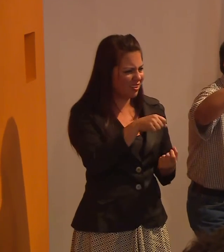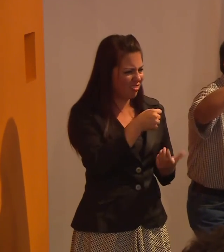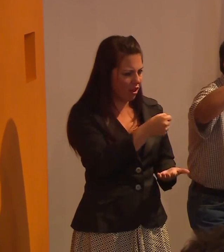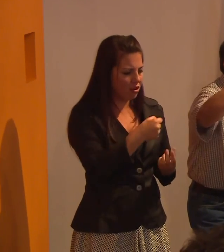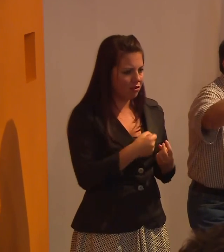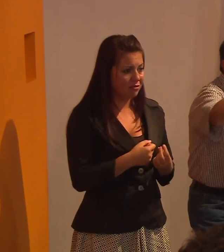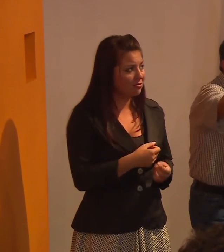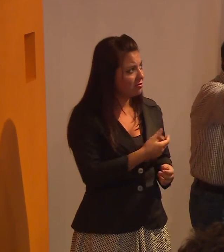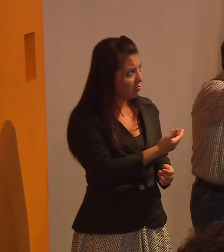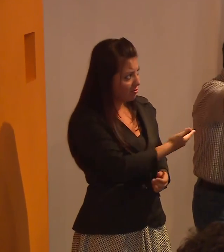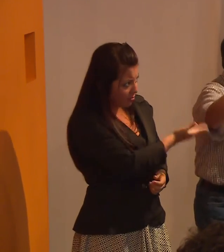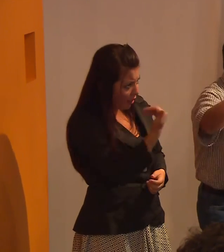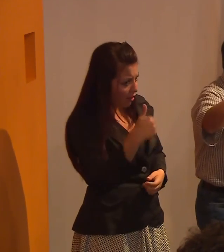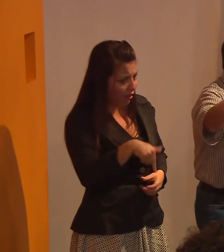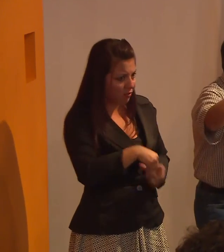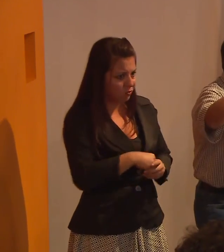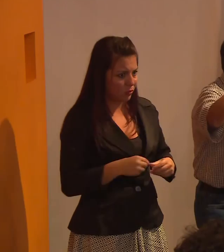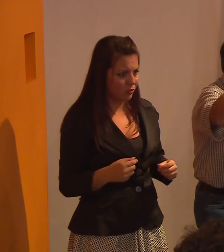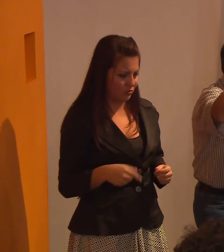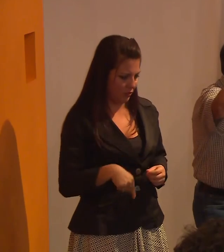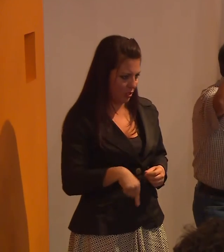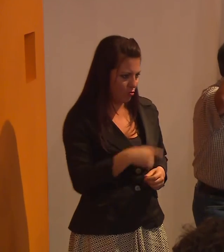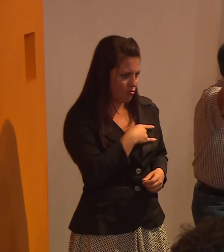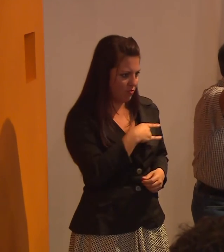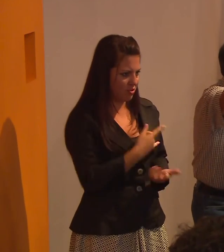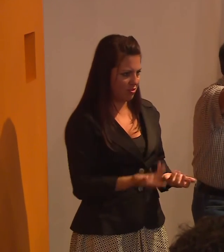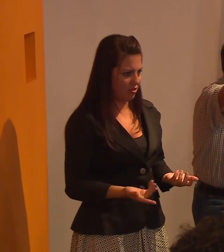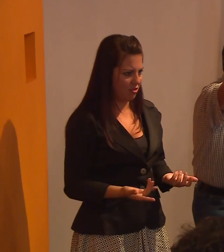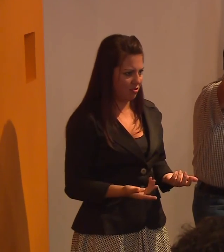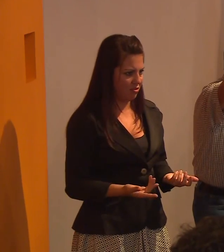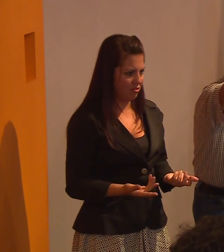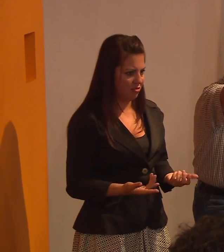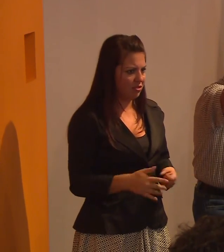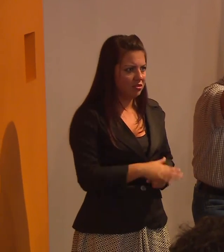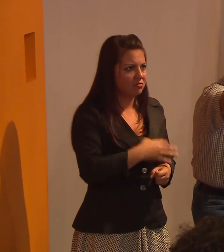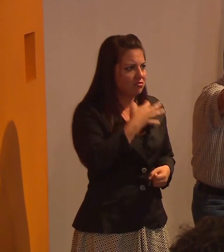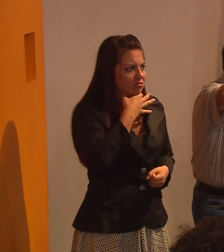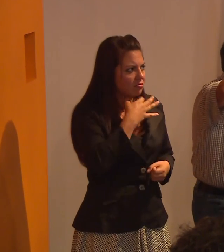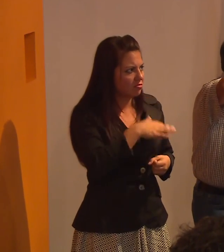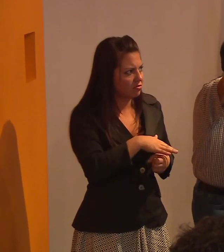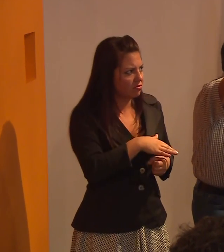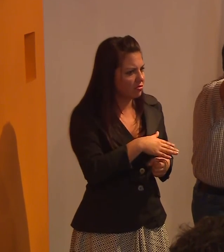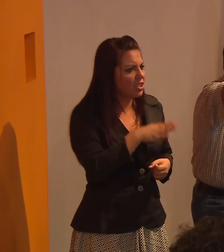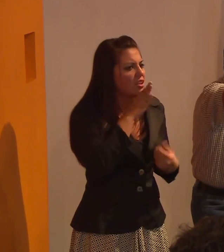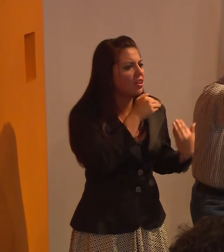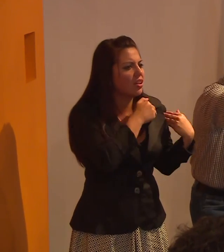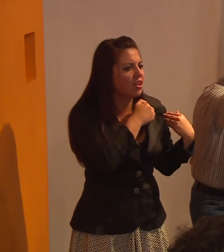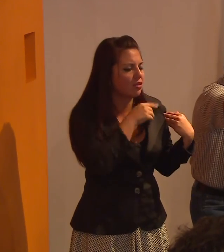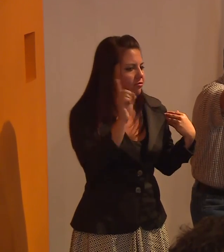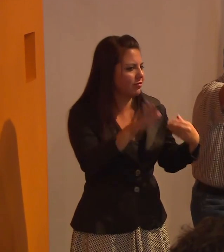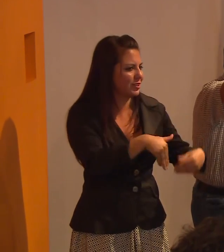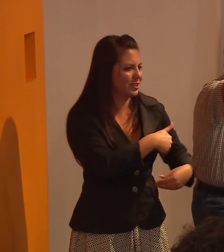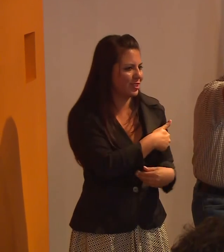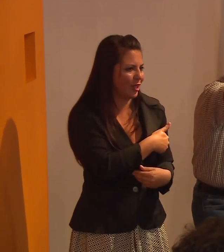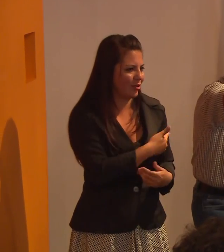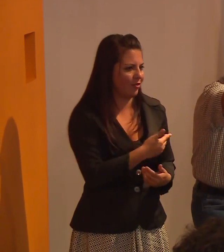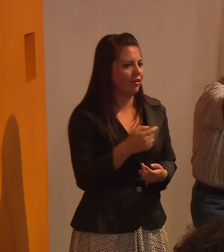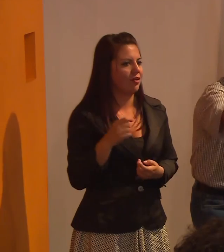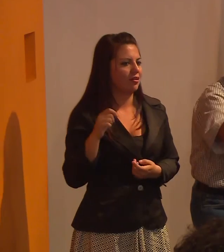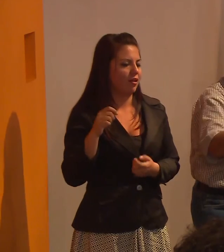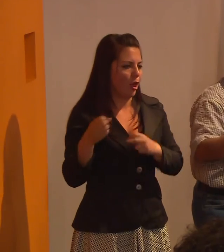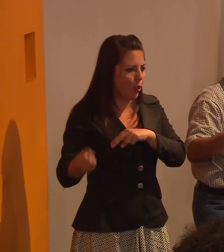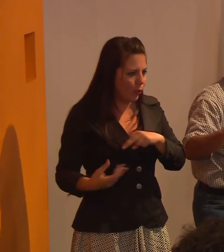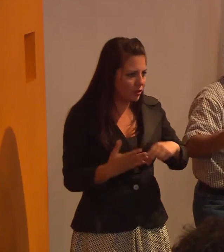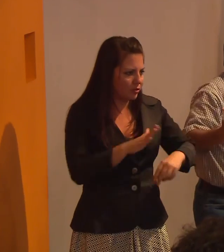universidad. Porque es que ese déficit que va a quedar ahí le corresponde al ministerio, le corresponde al Ministerio de Hacienda y Educación